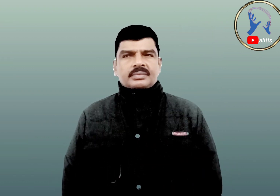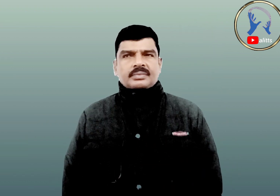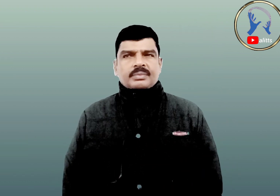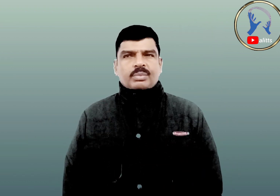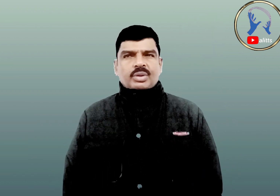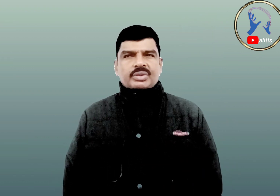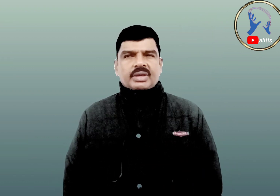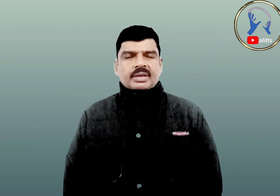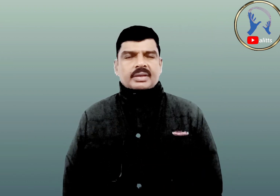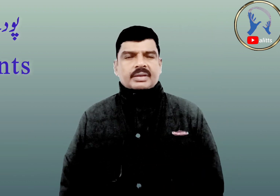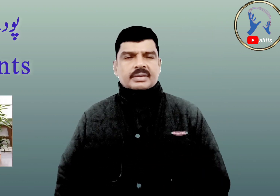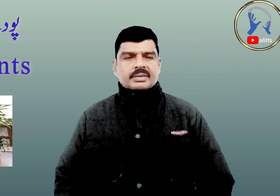पौधे।